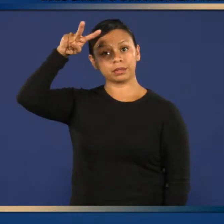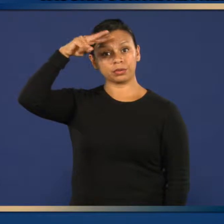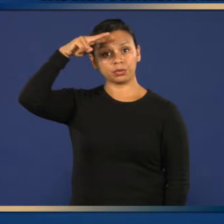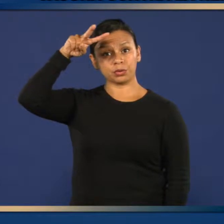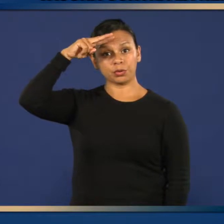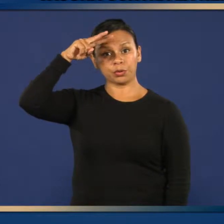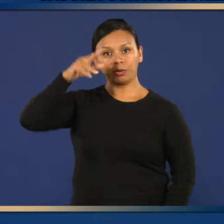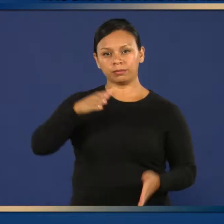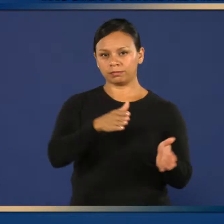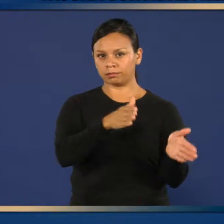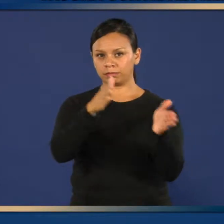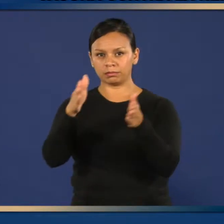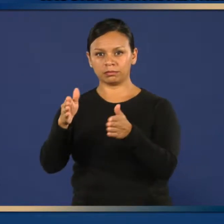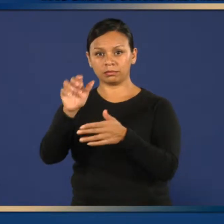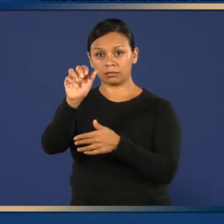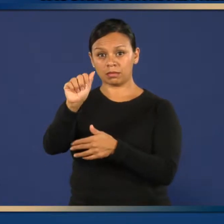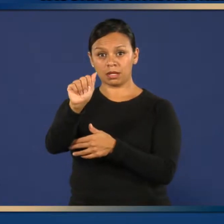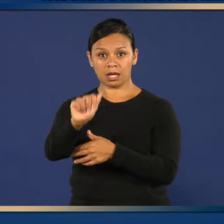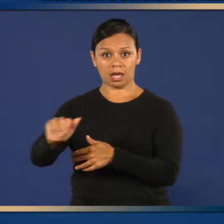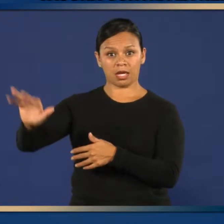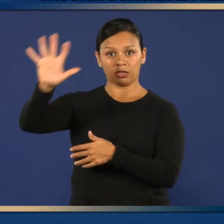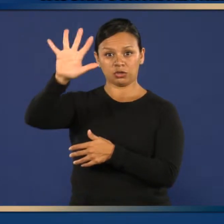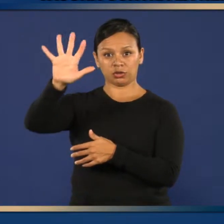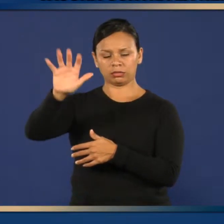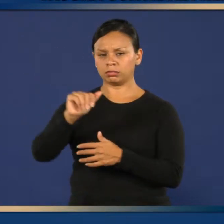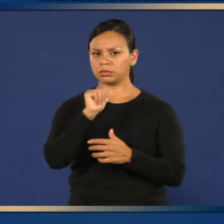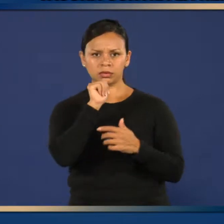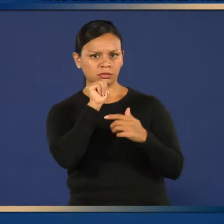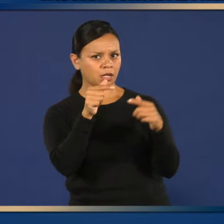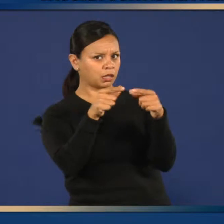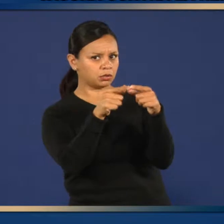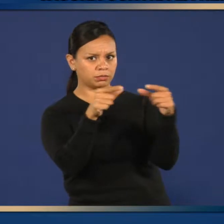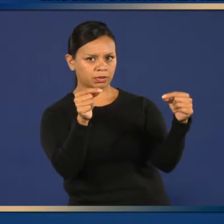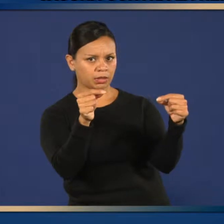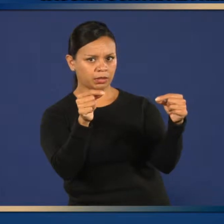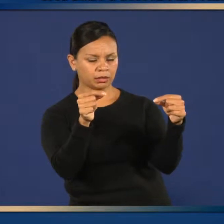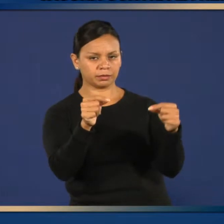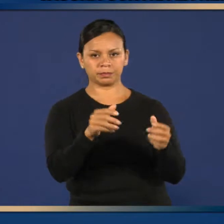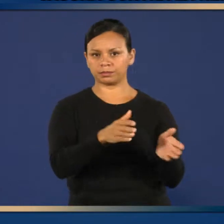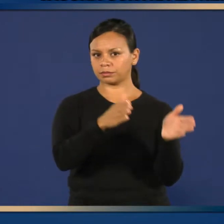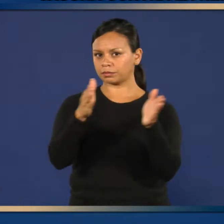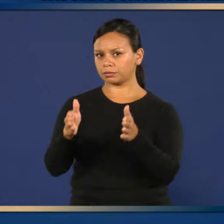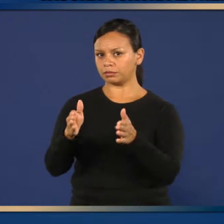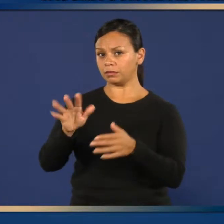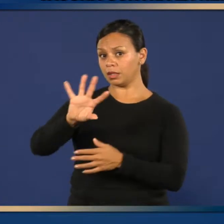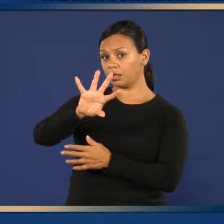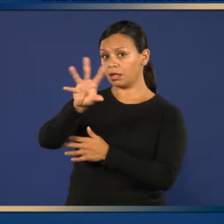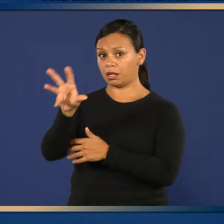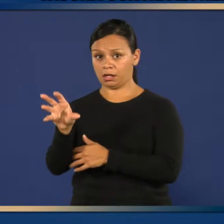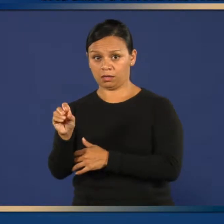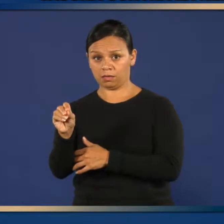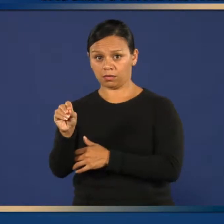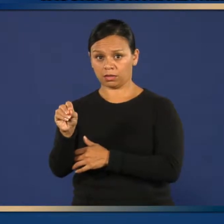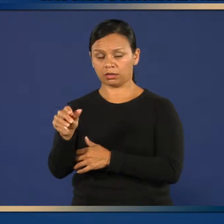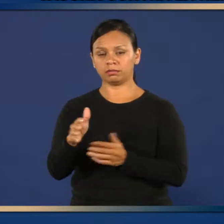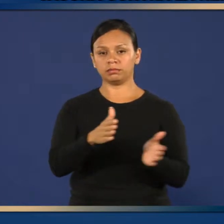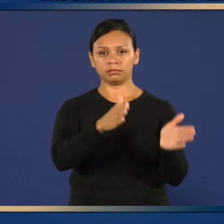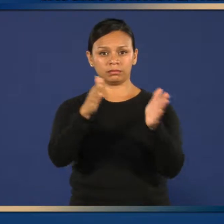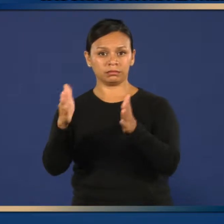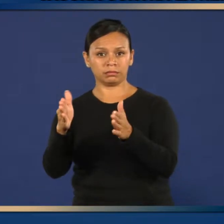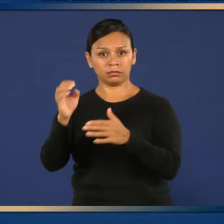méxico y asia excepto japón áfrica